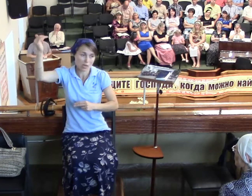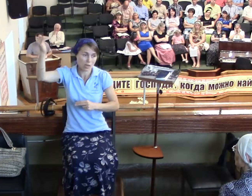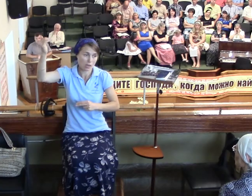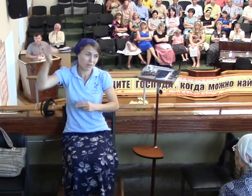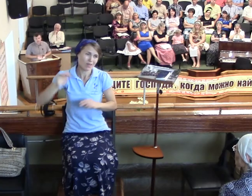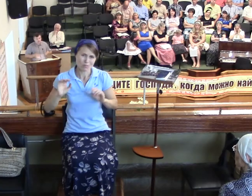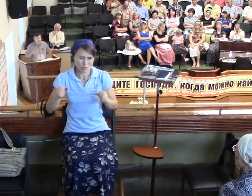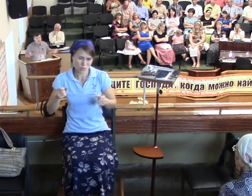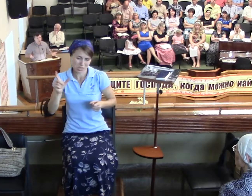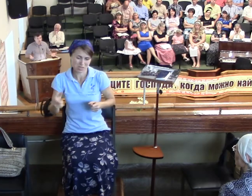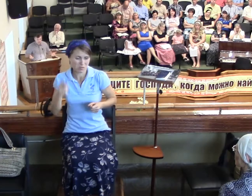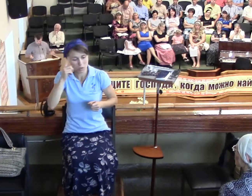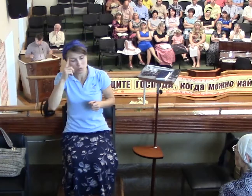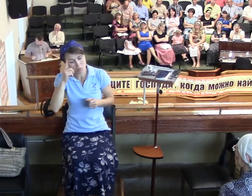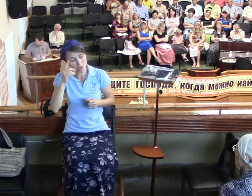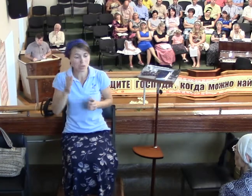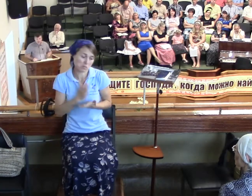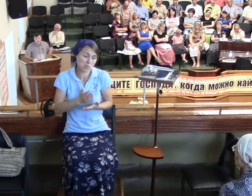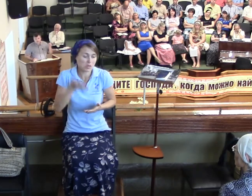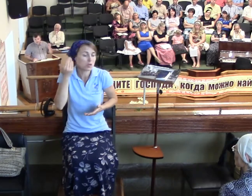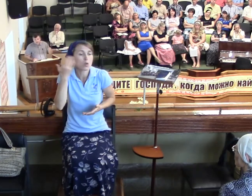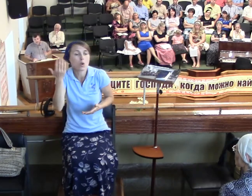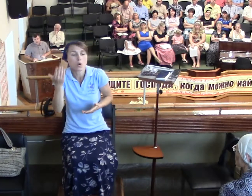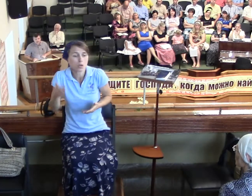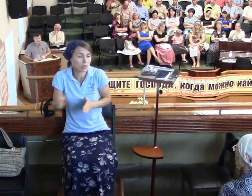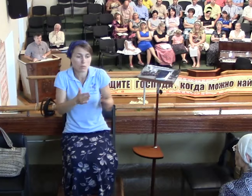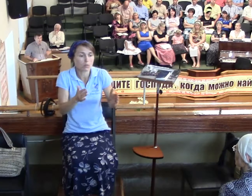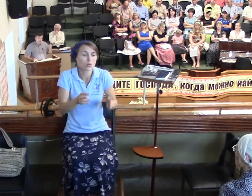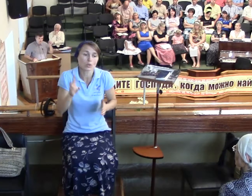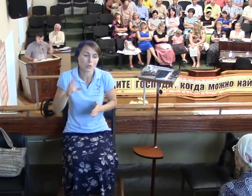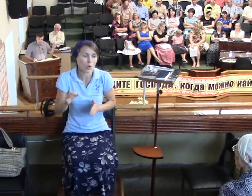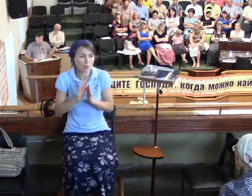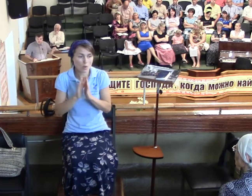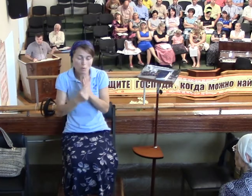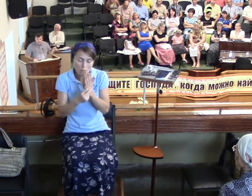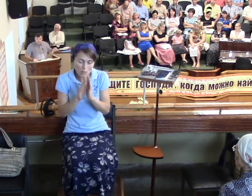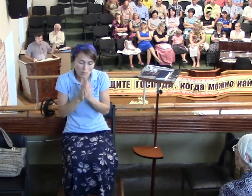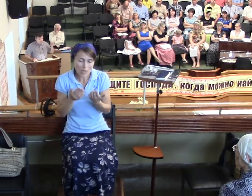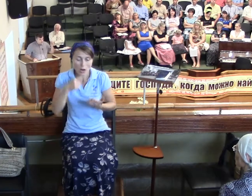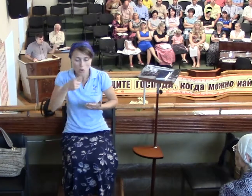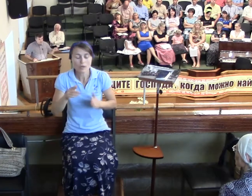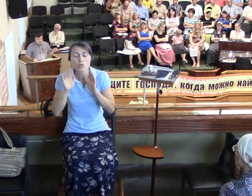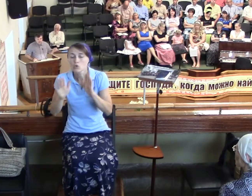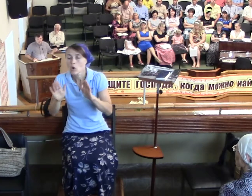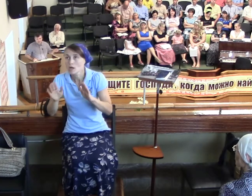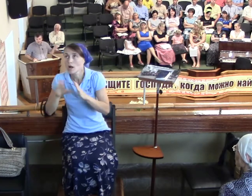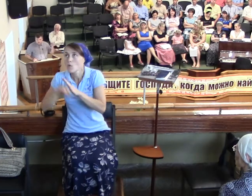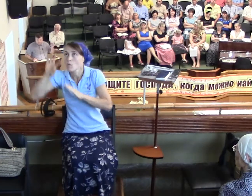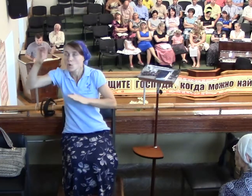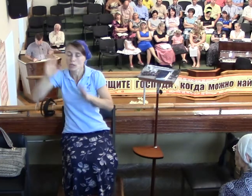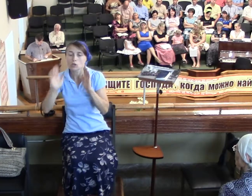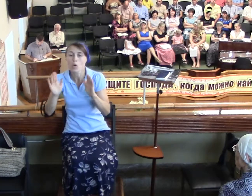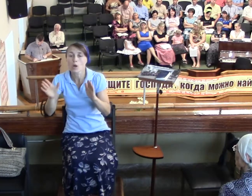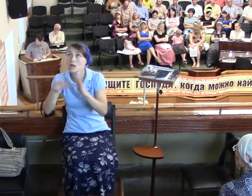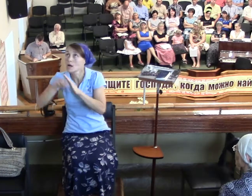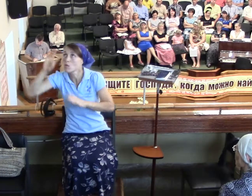легкие пути для того, чтобы прийти к Богу. Но Слово Божие многократно говорит о том, что только в Боге. Только в Боге спасение, только